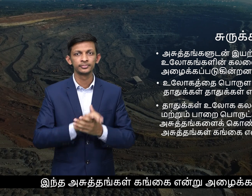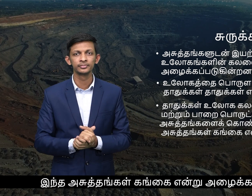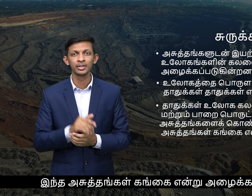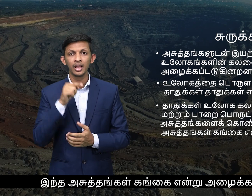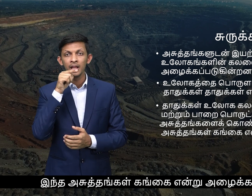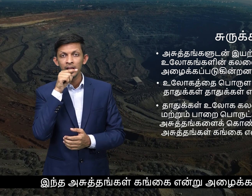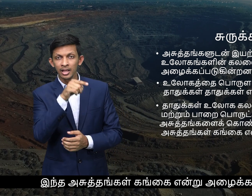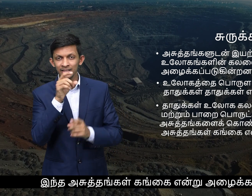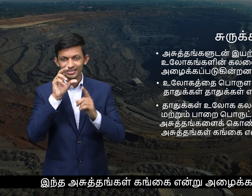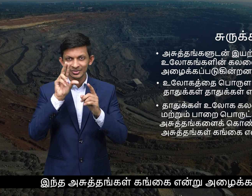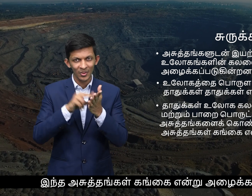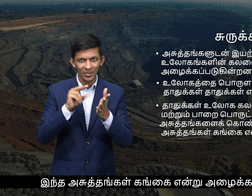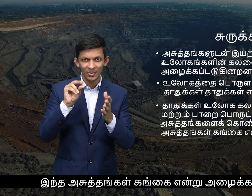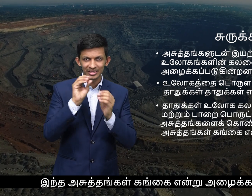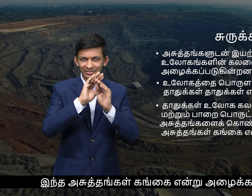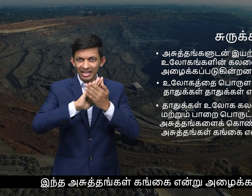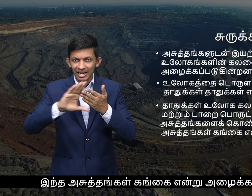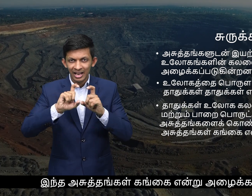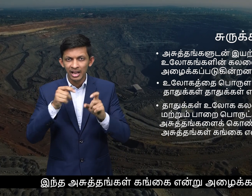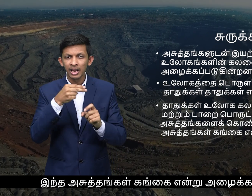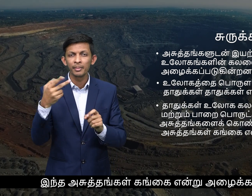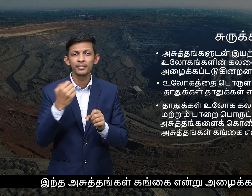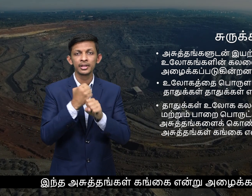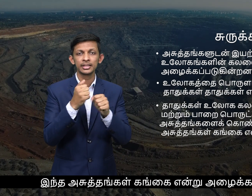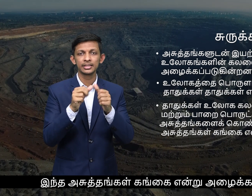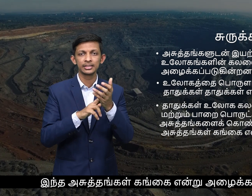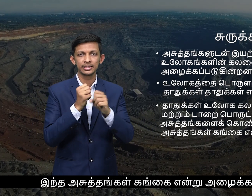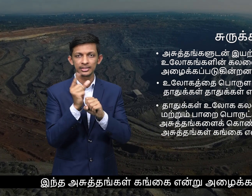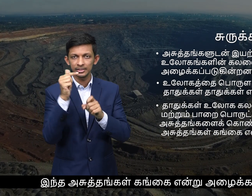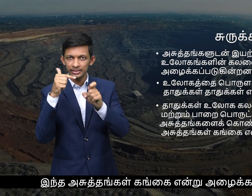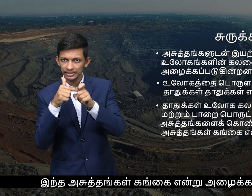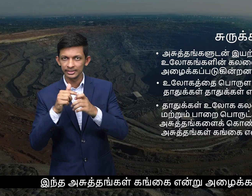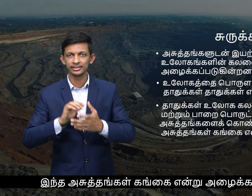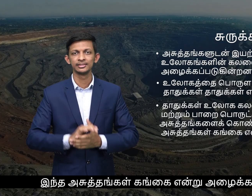இந்த அசுத்தங்கள் கனிம கழிவு என்று அழைக்கப்படுகின்றன.